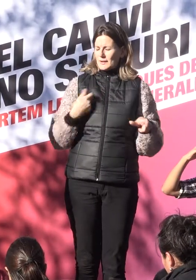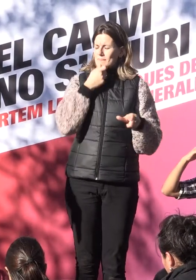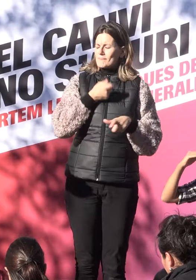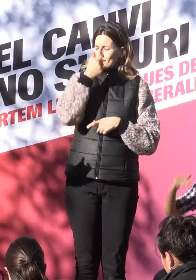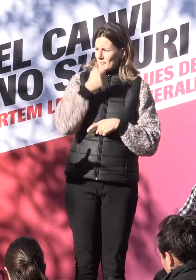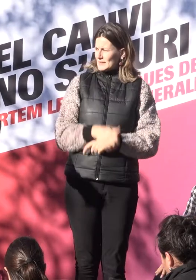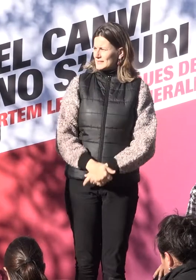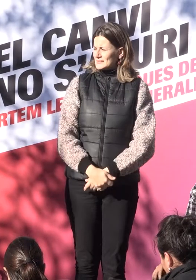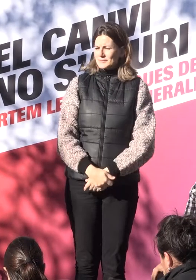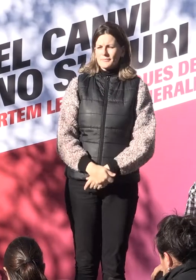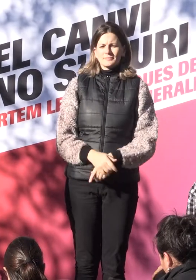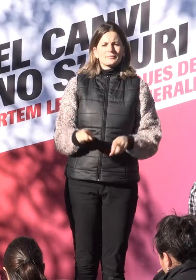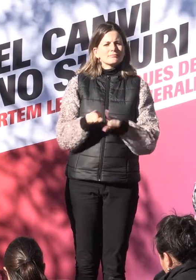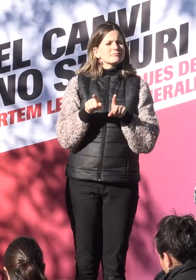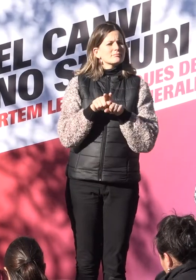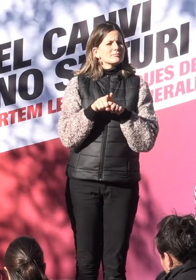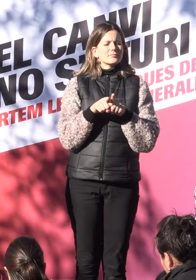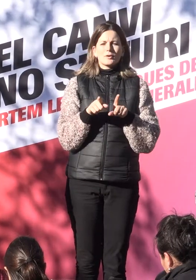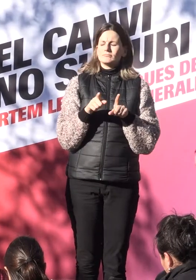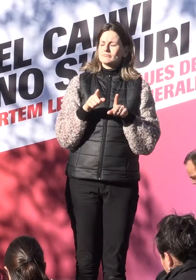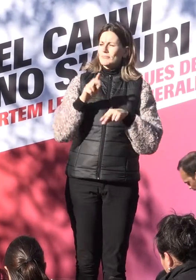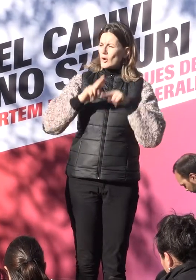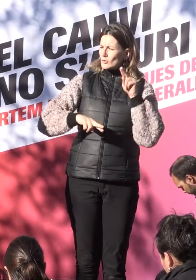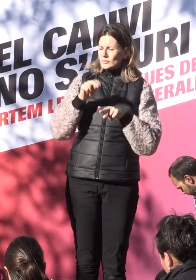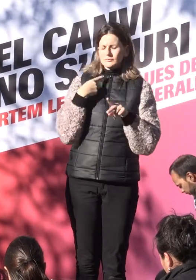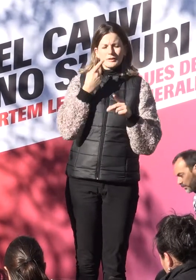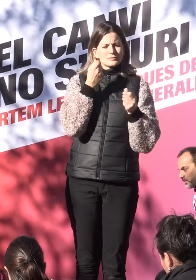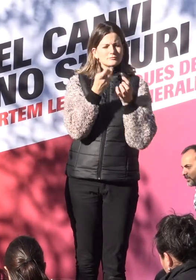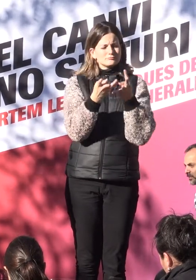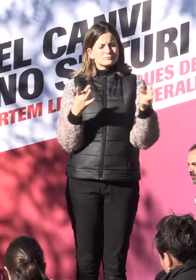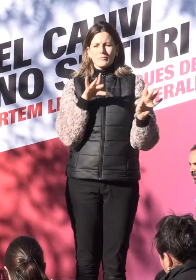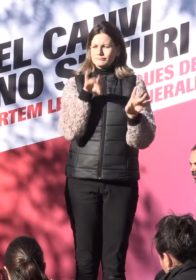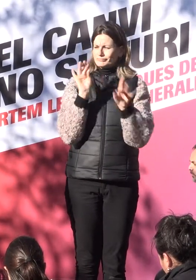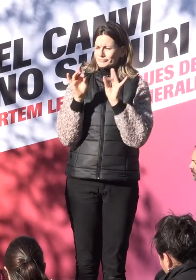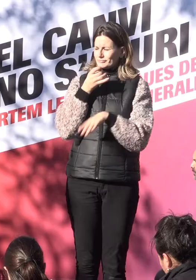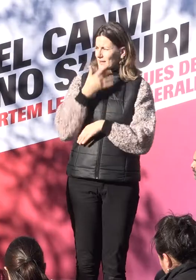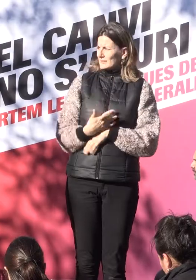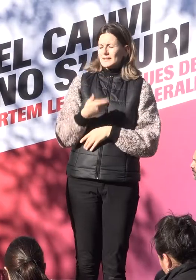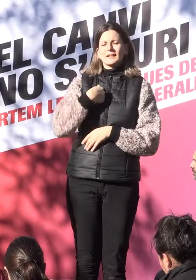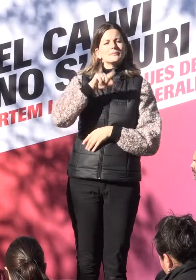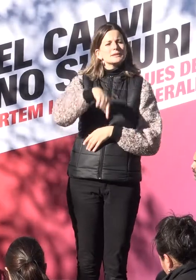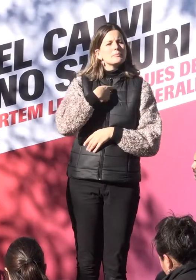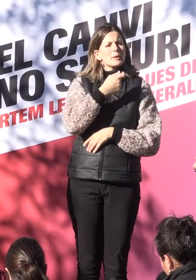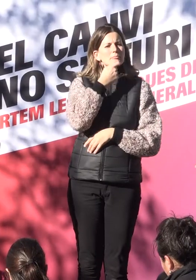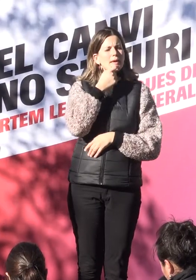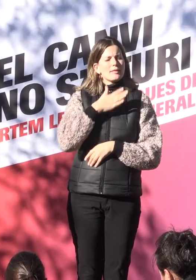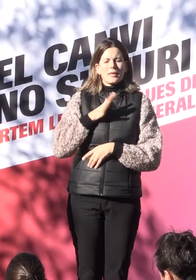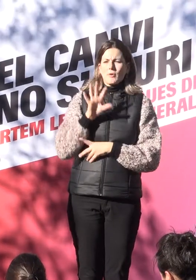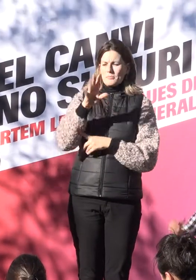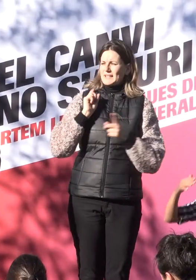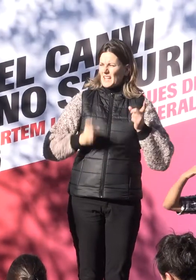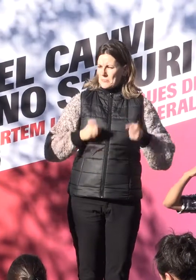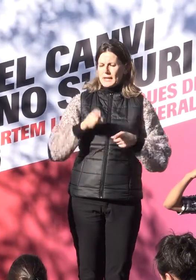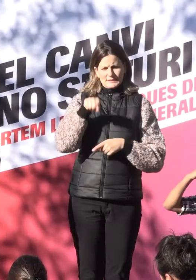estaba ave el que podemos se puede percibir y es lo que me gusta también de mi país no de